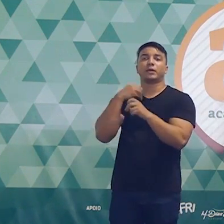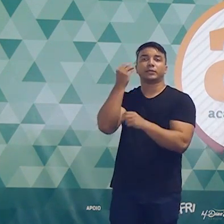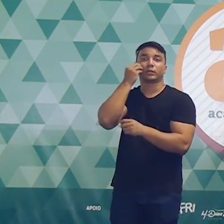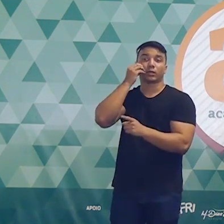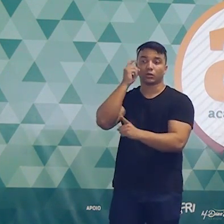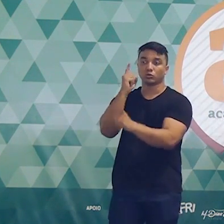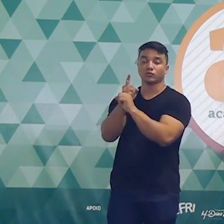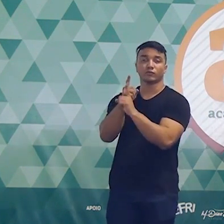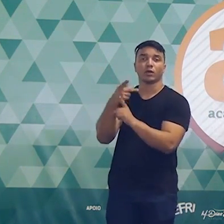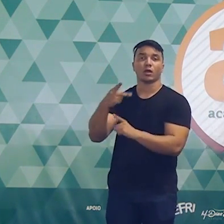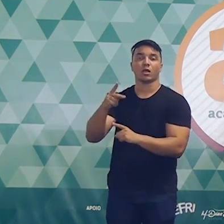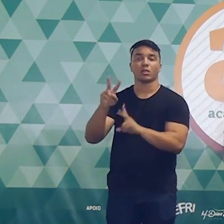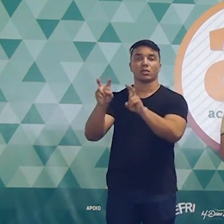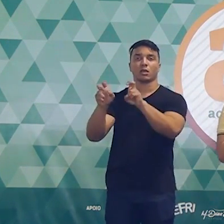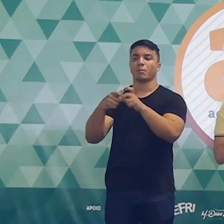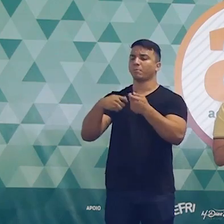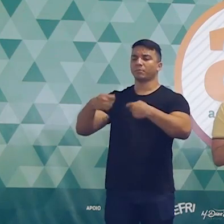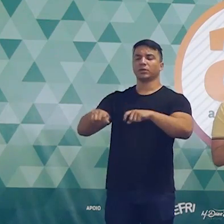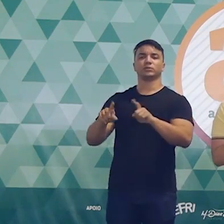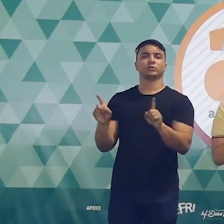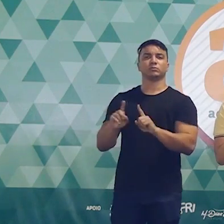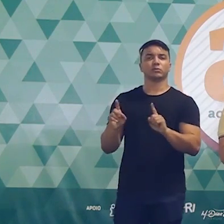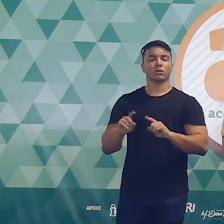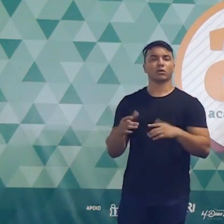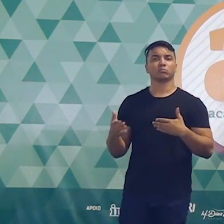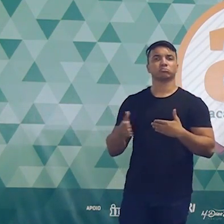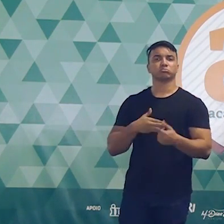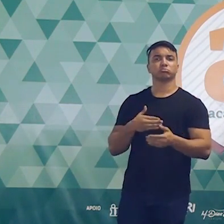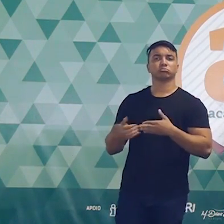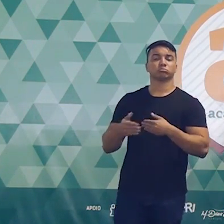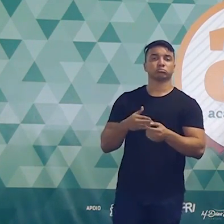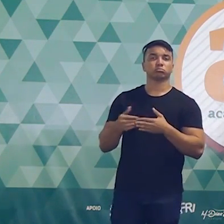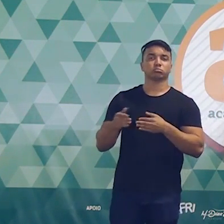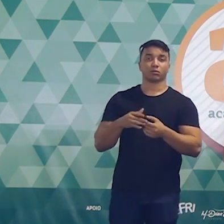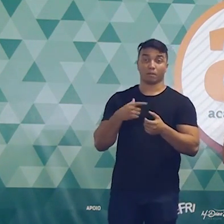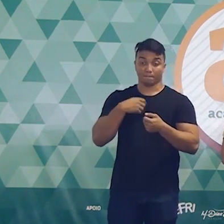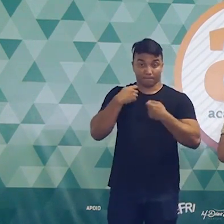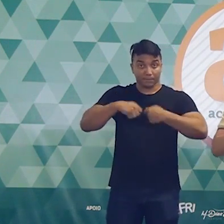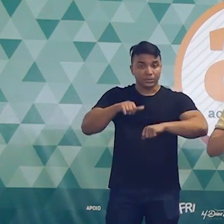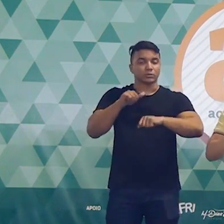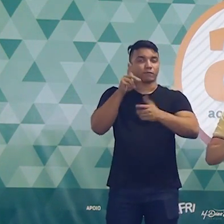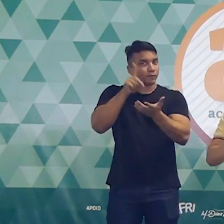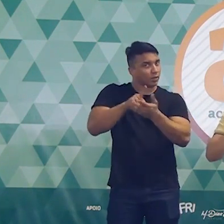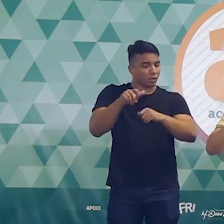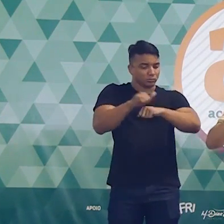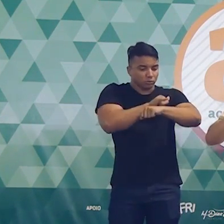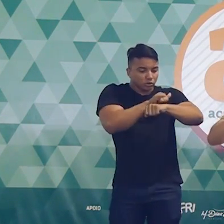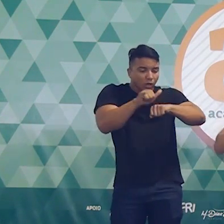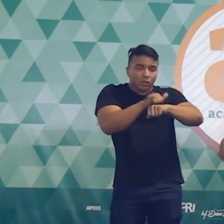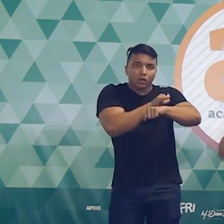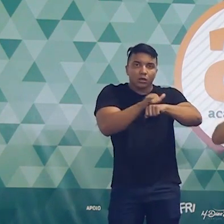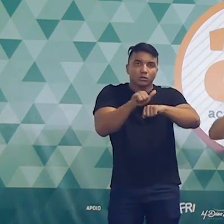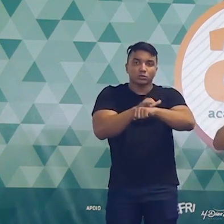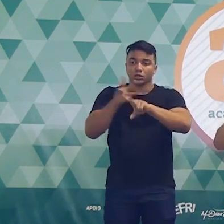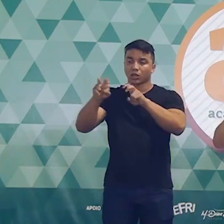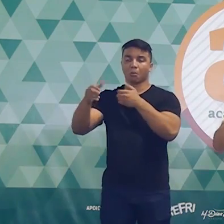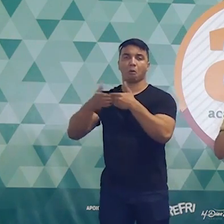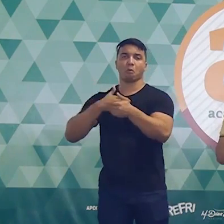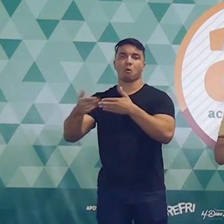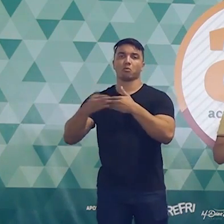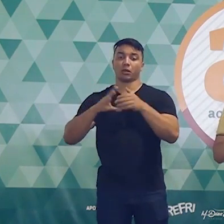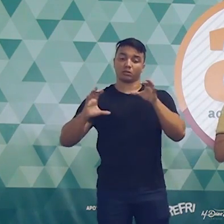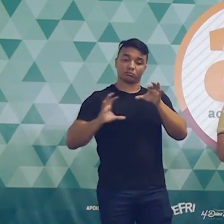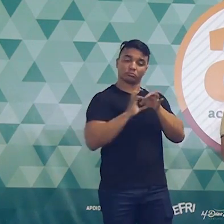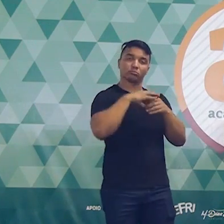de adivinhar o tema. E eu não preciso adivinhar um tema, eu preciso ter estratégia para englobar esse tema dentro de